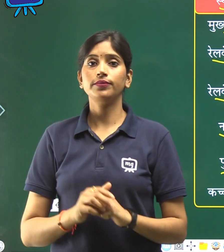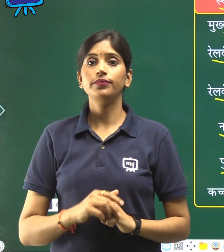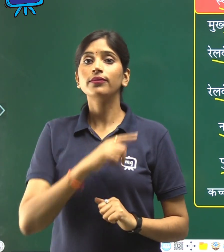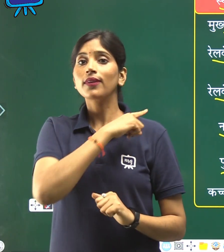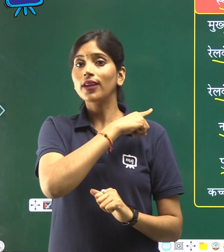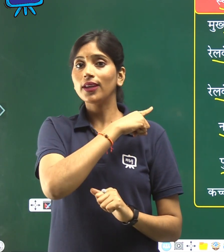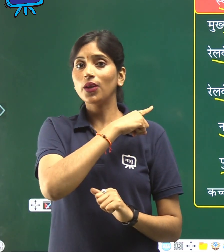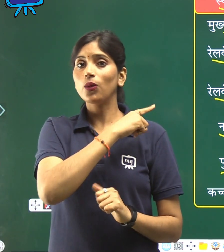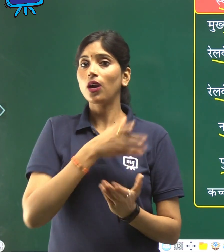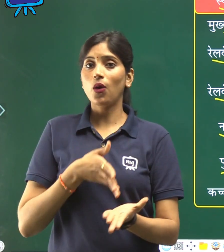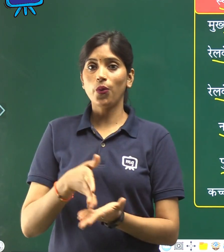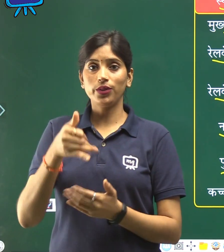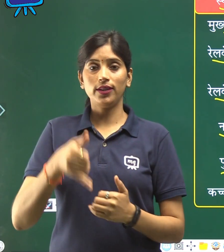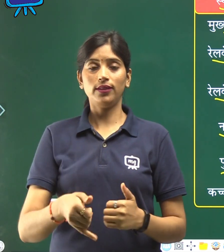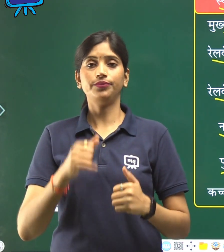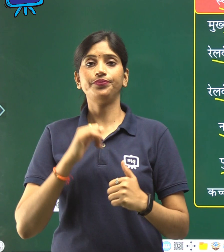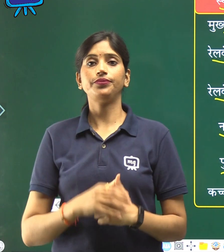ये वाला होता है,